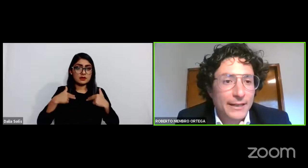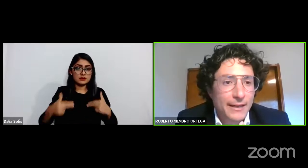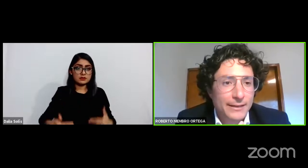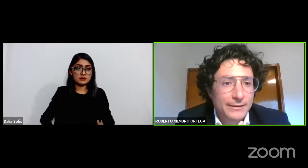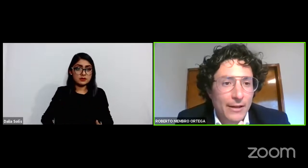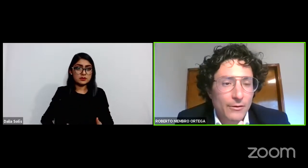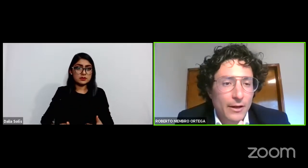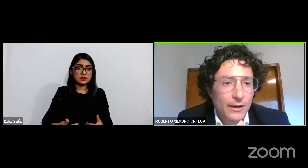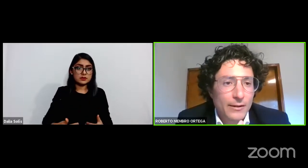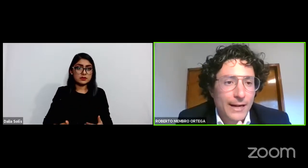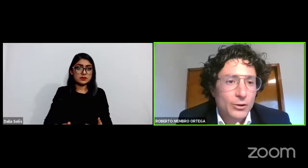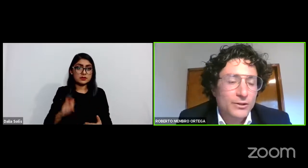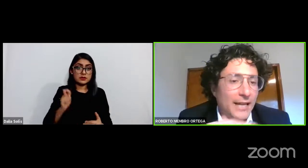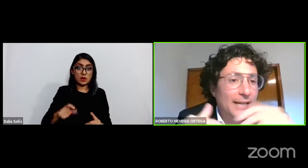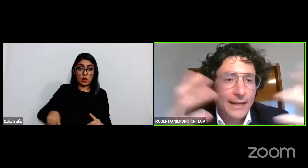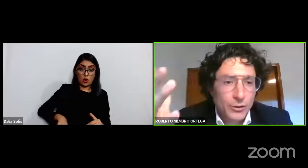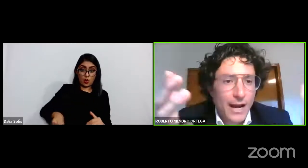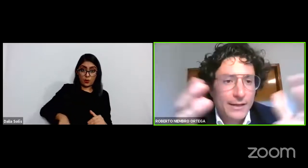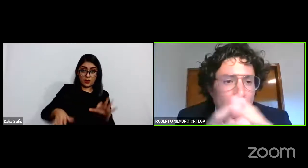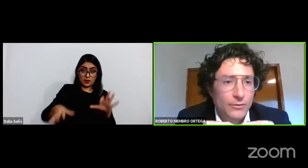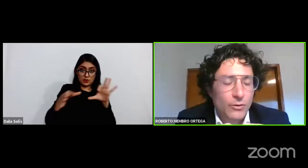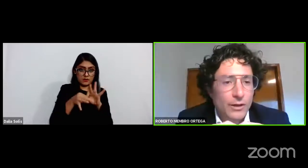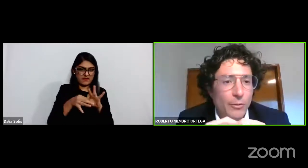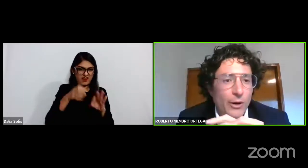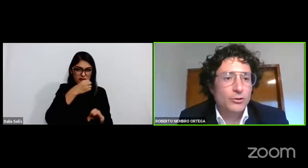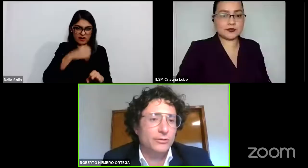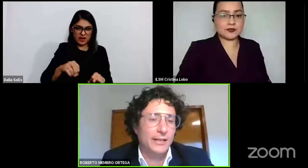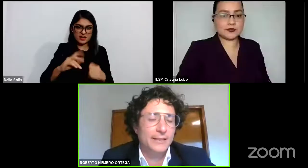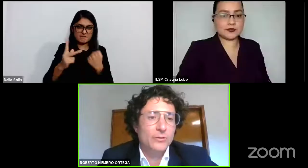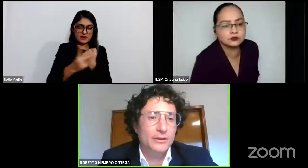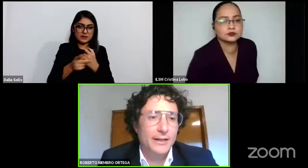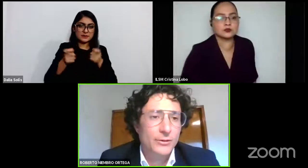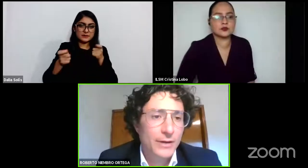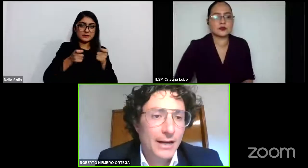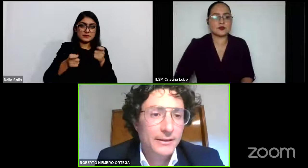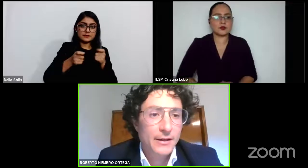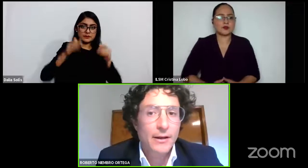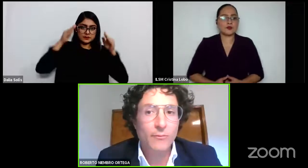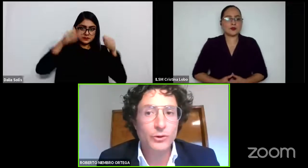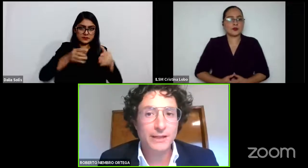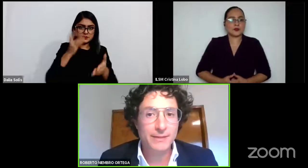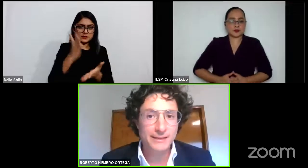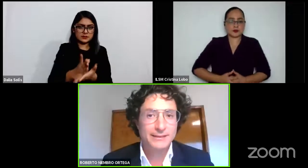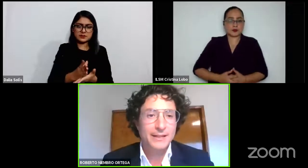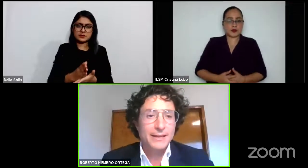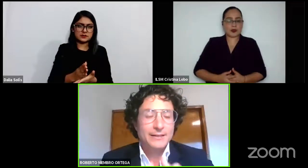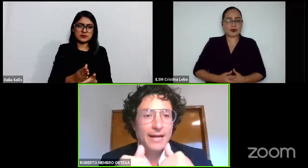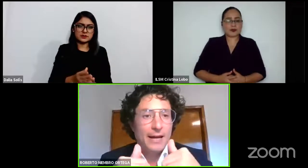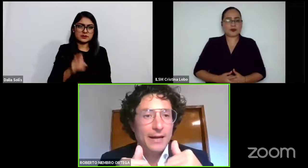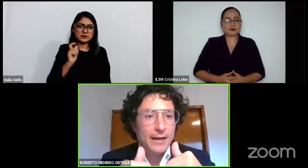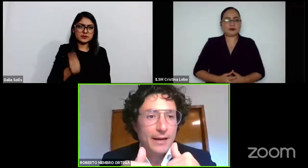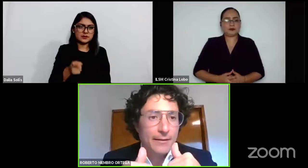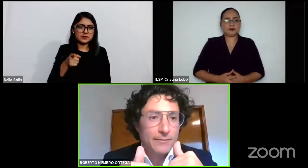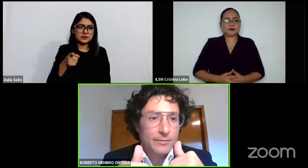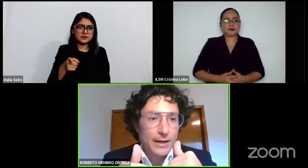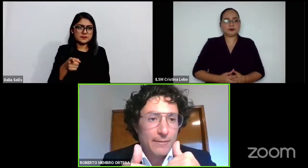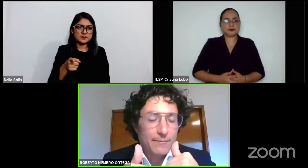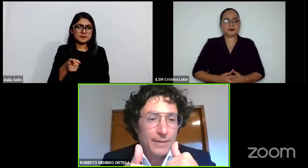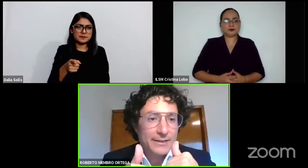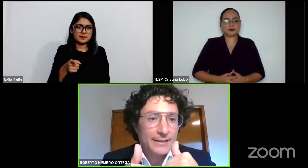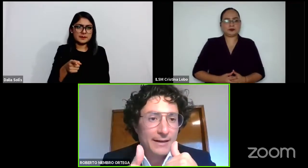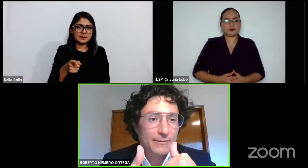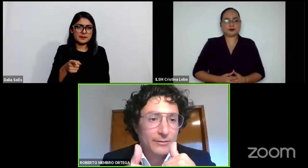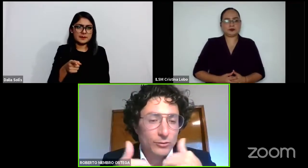que van más allá del Estado, derechos transnacionales, ¿no? Y por eso los tratados internacionales muchas veces